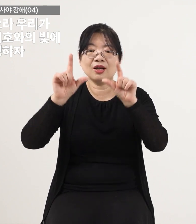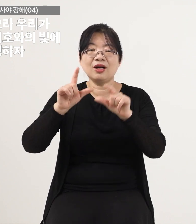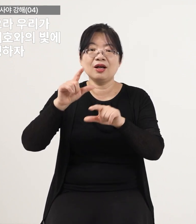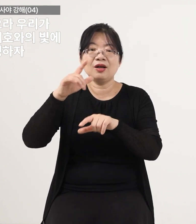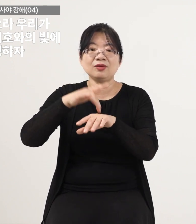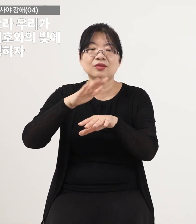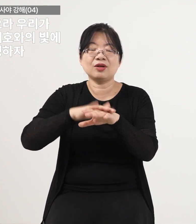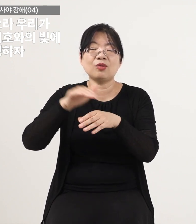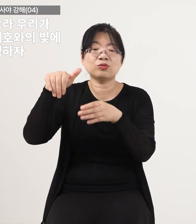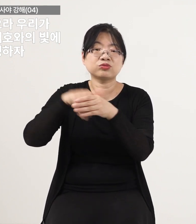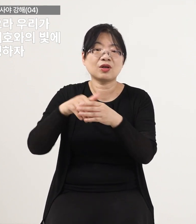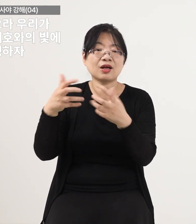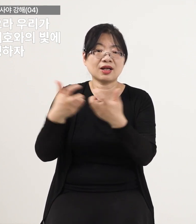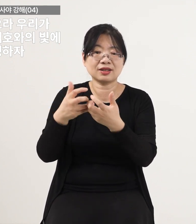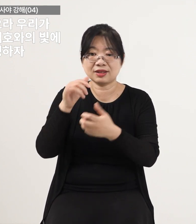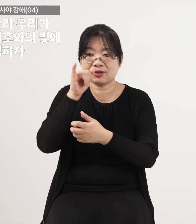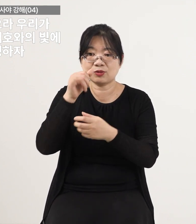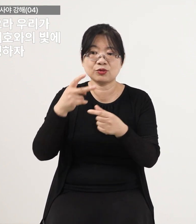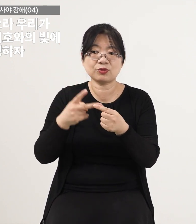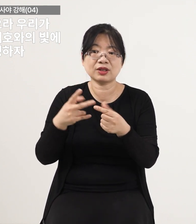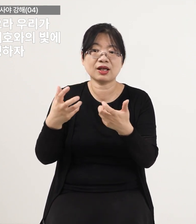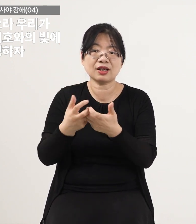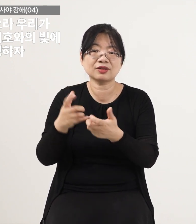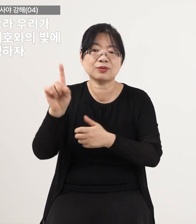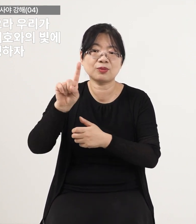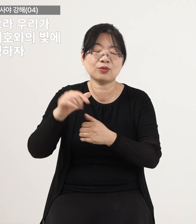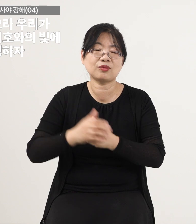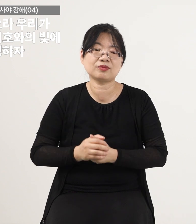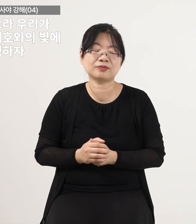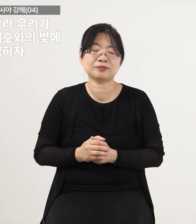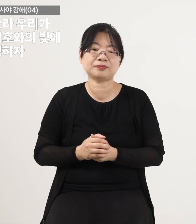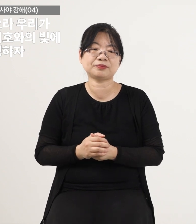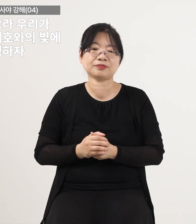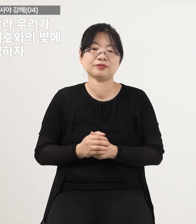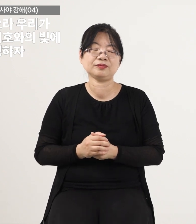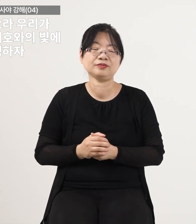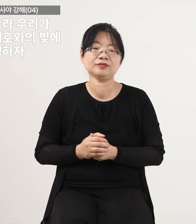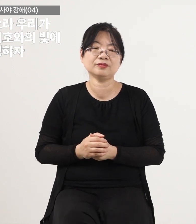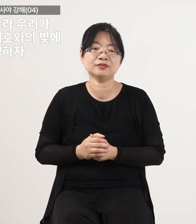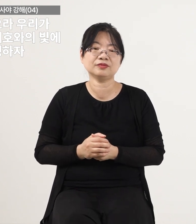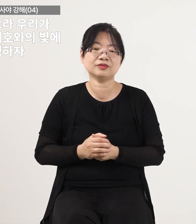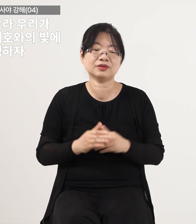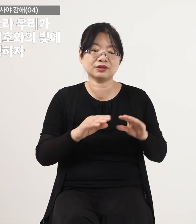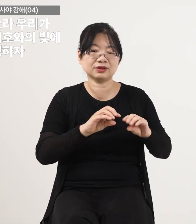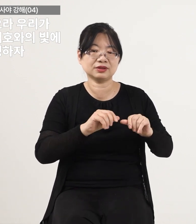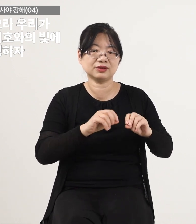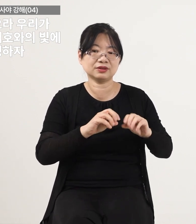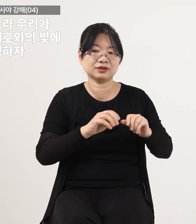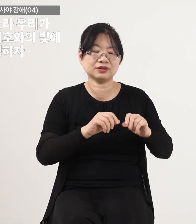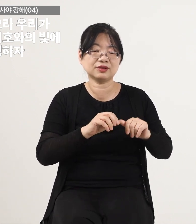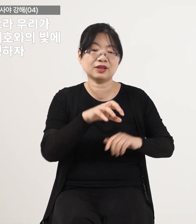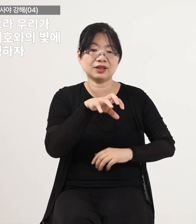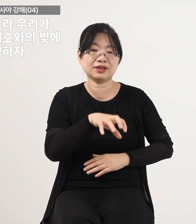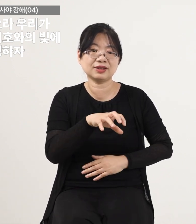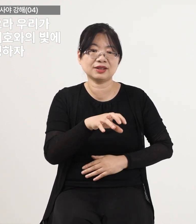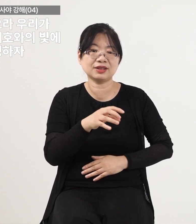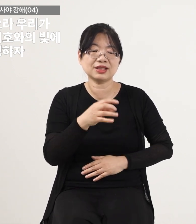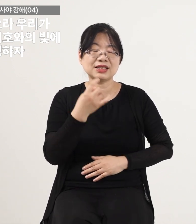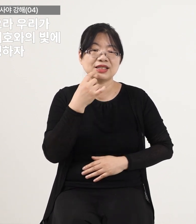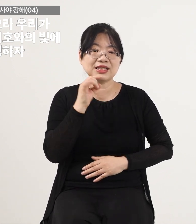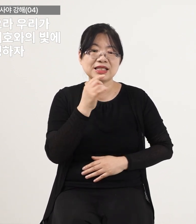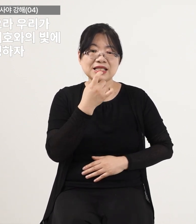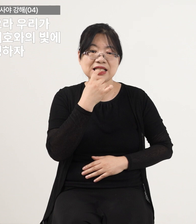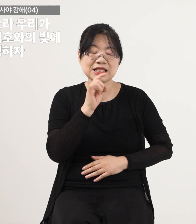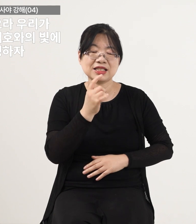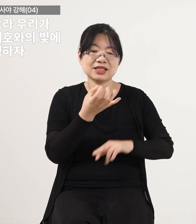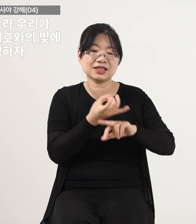동방풍속이 가득하고, 두 번째 가득한 게 뭘까요? 7절을 보세요. 땅에는 은금이